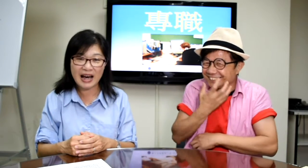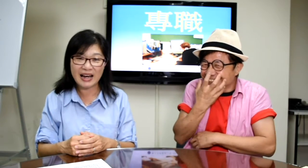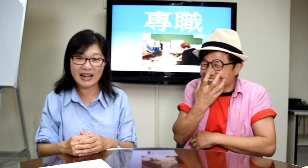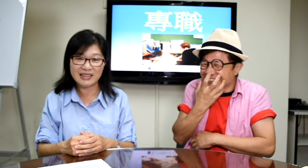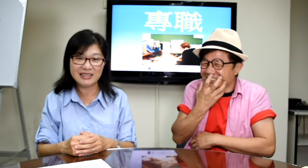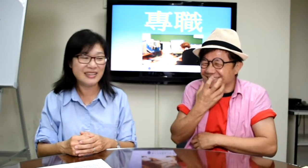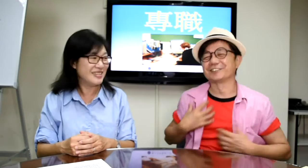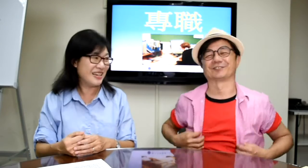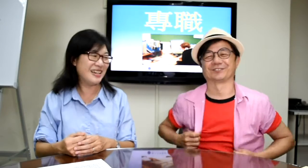玩。